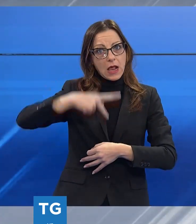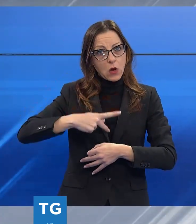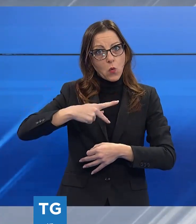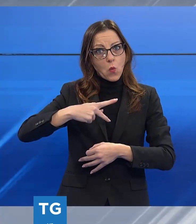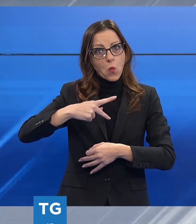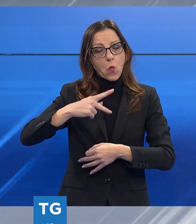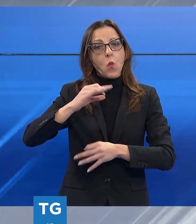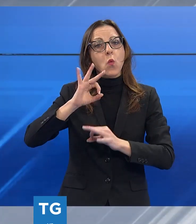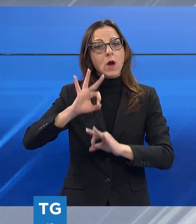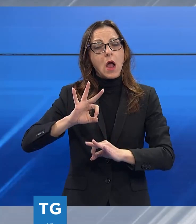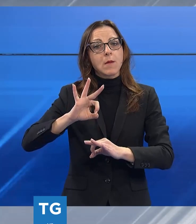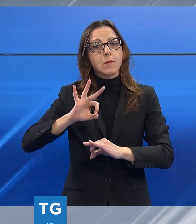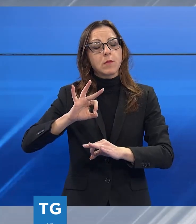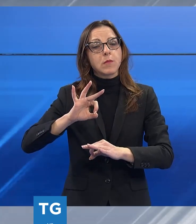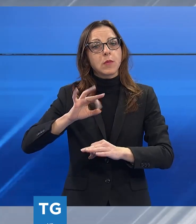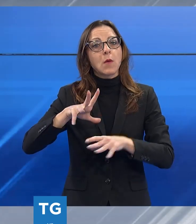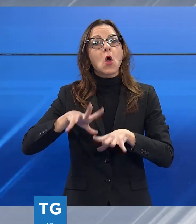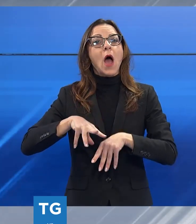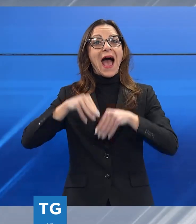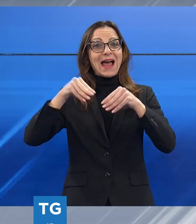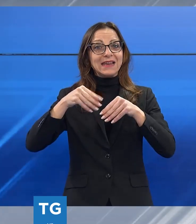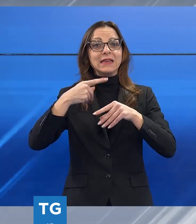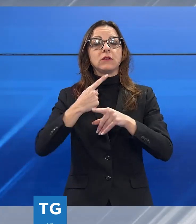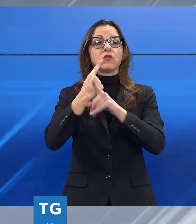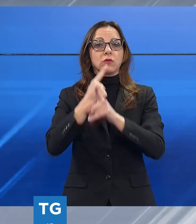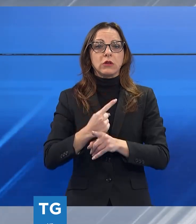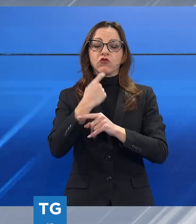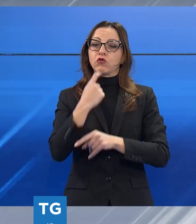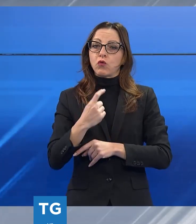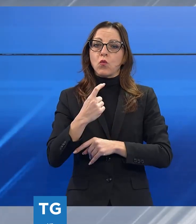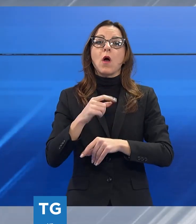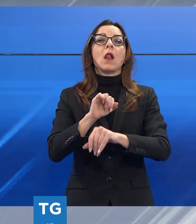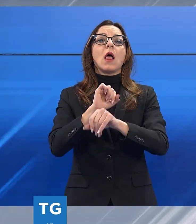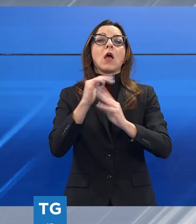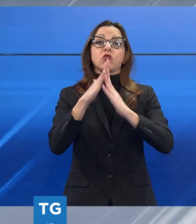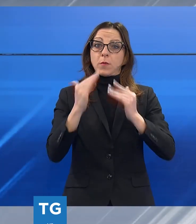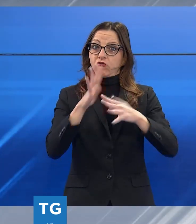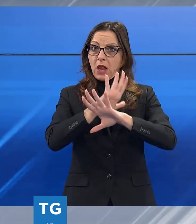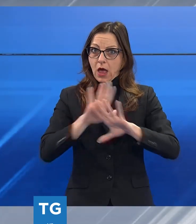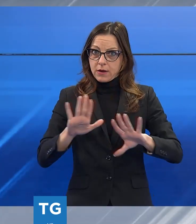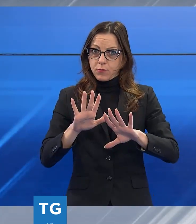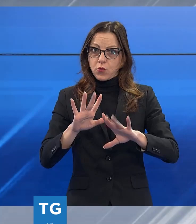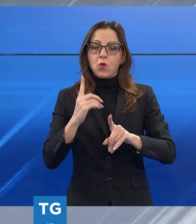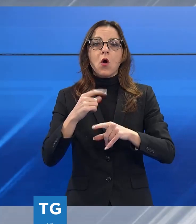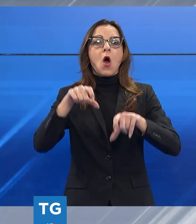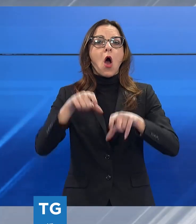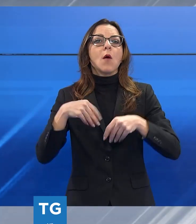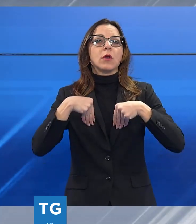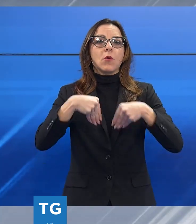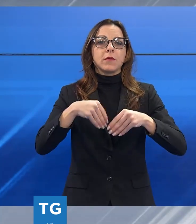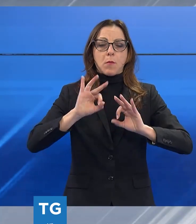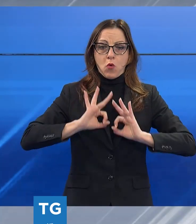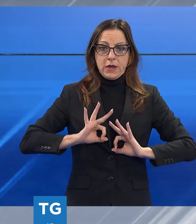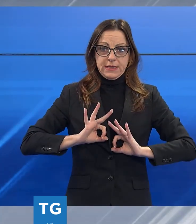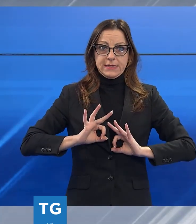misura dei domiciliari con l'obbligo di presentazione alla polizia giudiziaria, è stata esaminata e accolta a settembre dal Tribunale